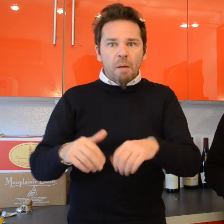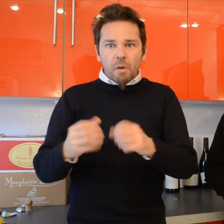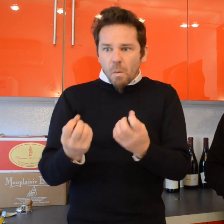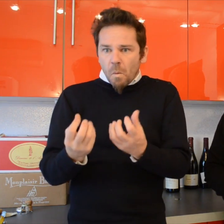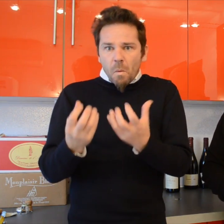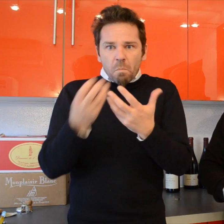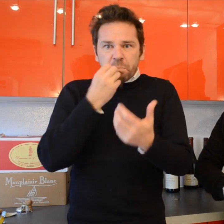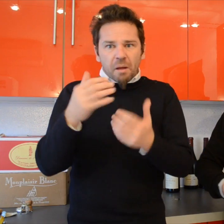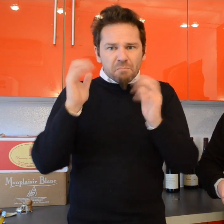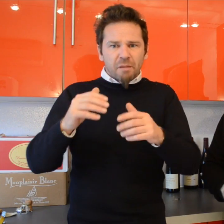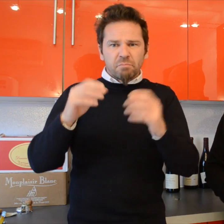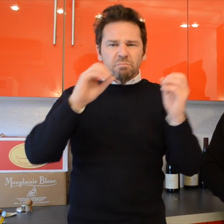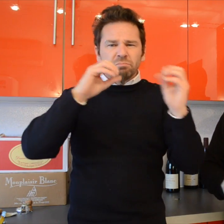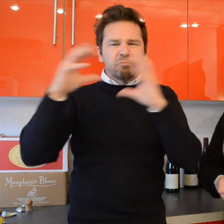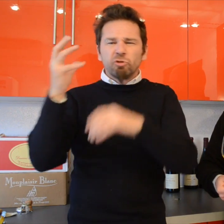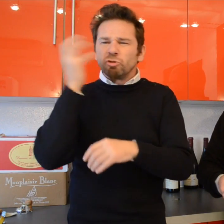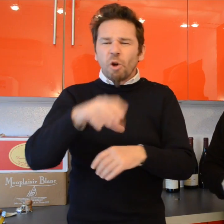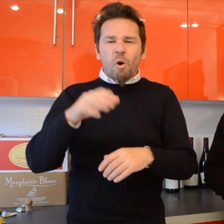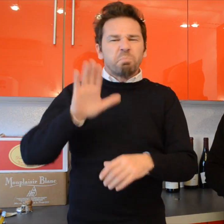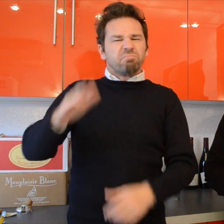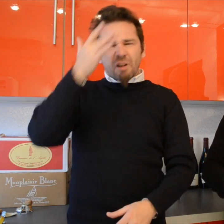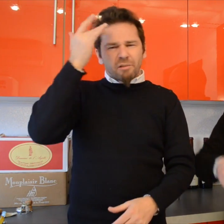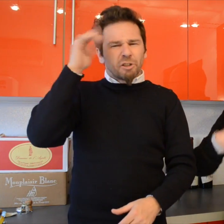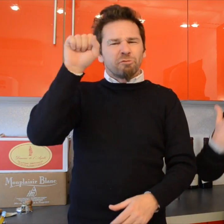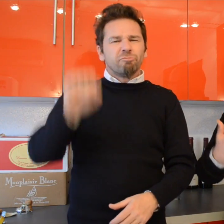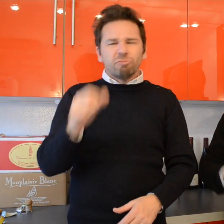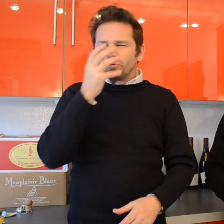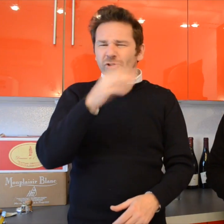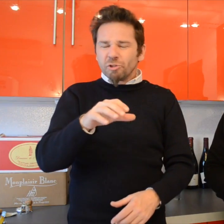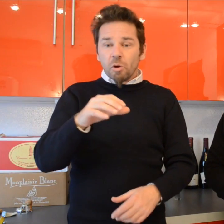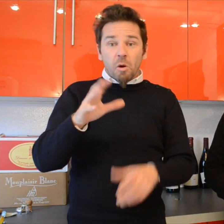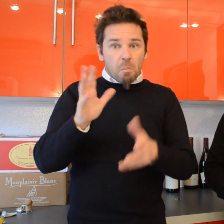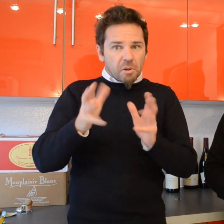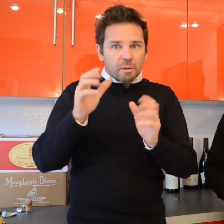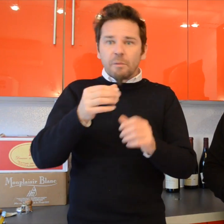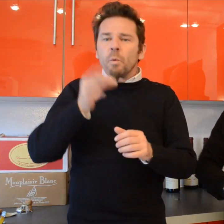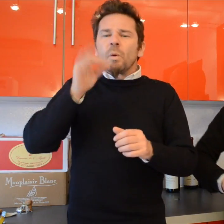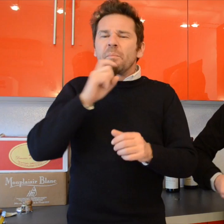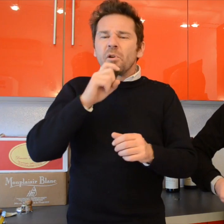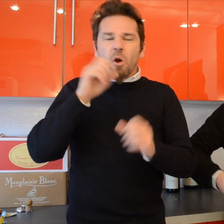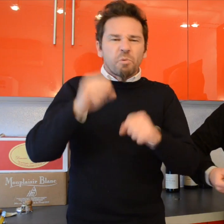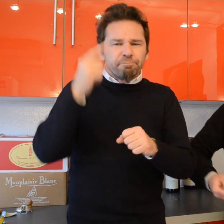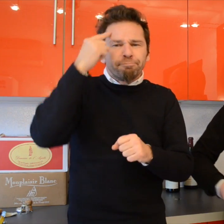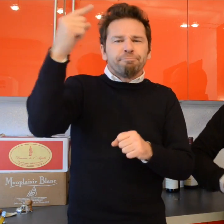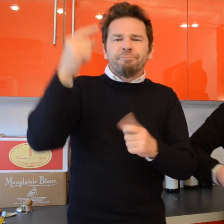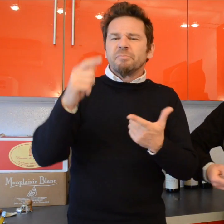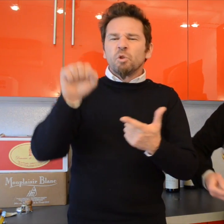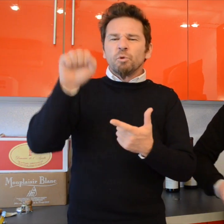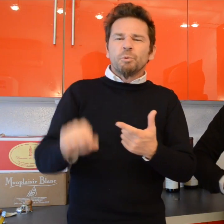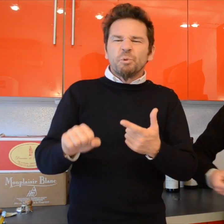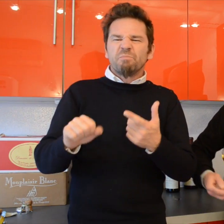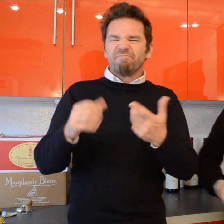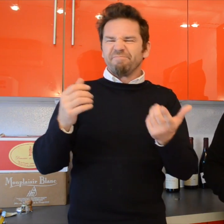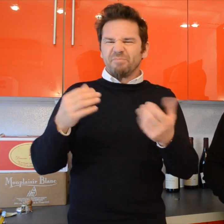malgré le climat estival, où on pourrait penser, sans l'avoir dégusté, que ce vin pourrait être un peu